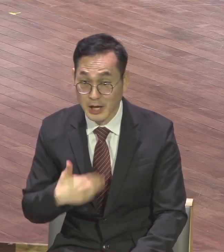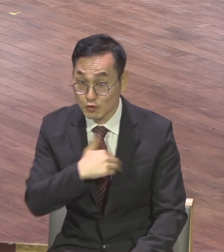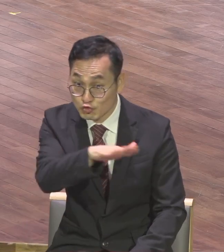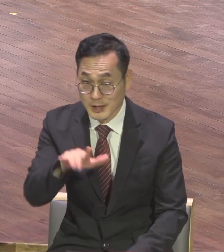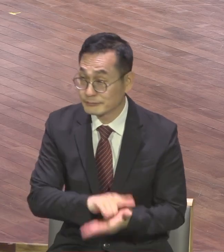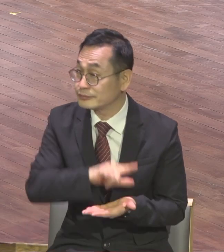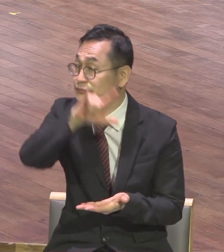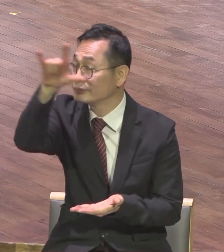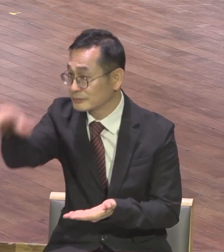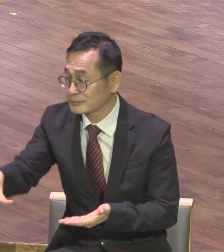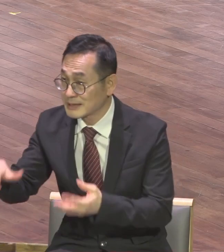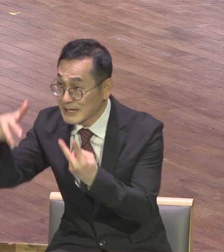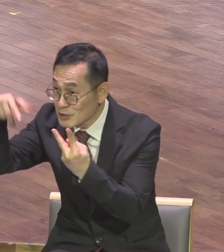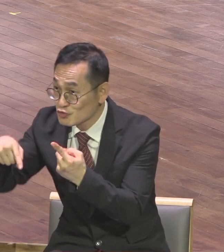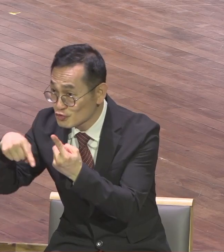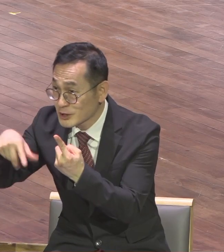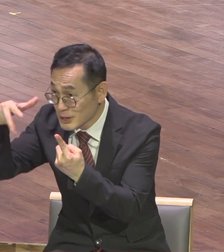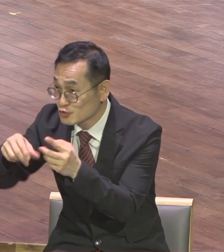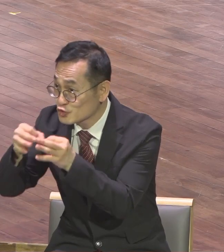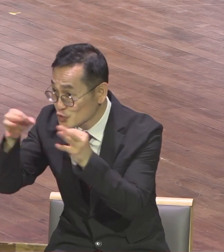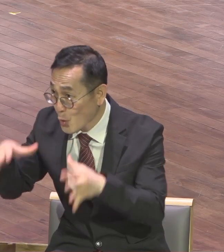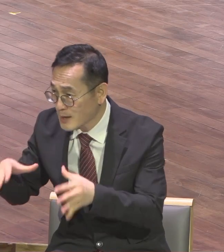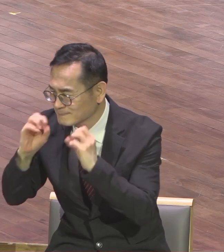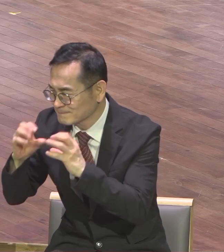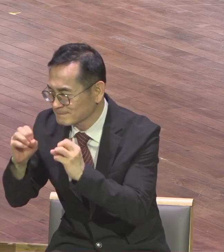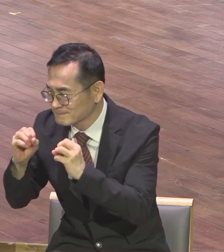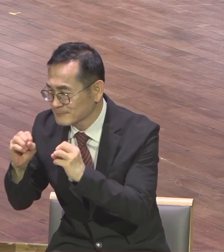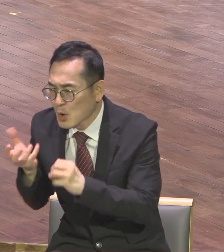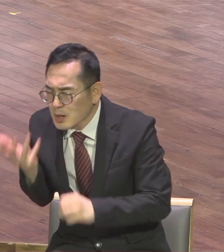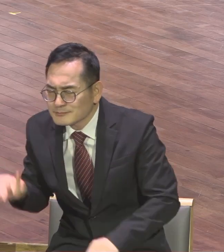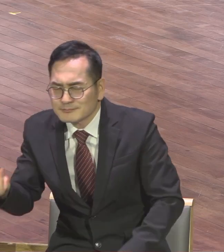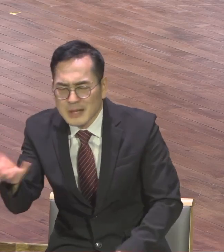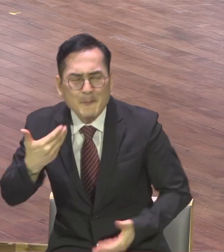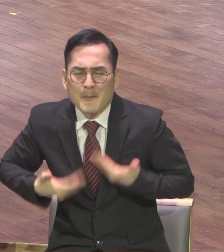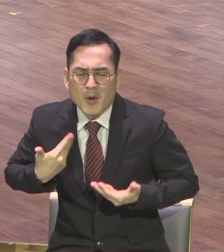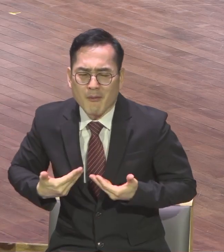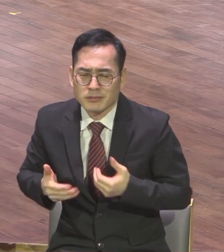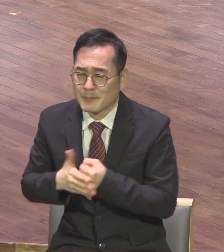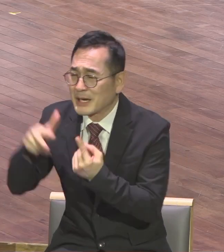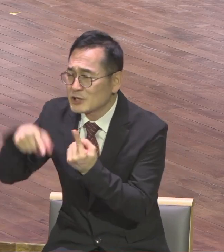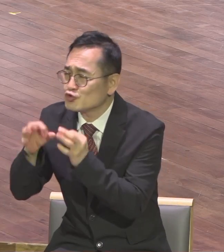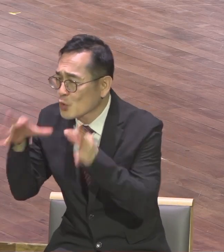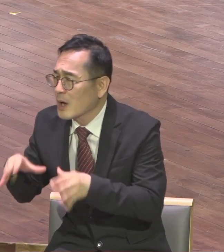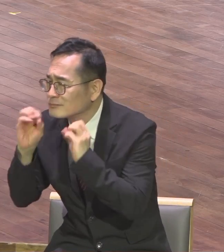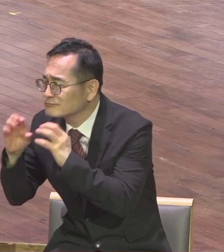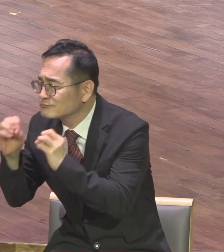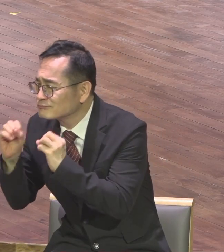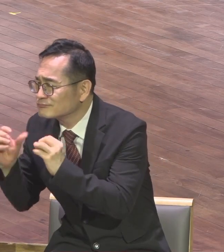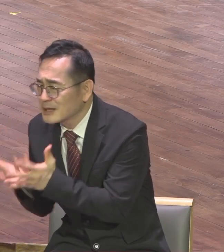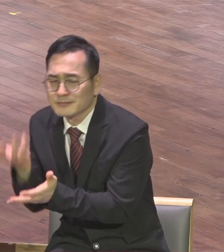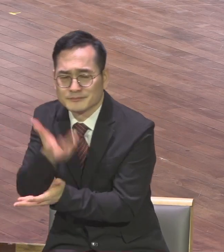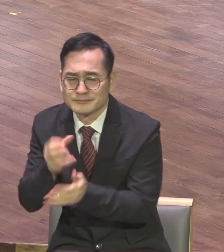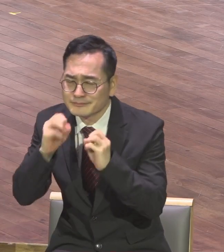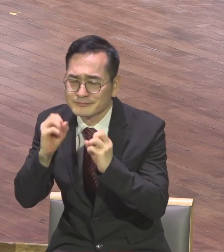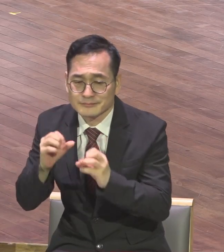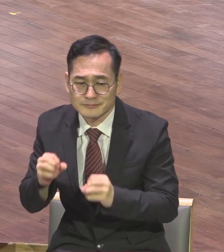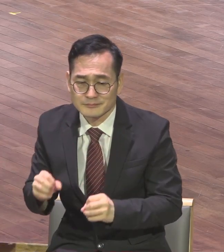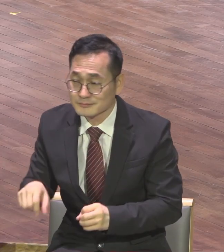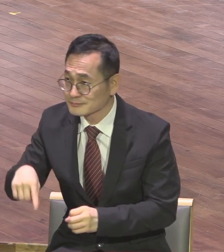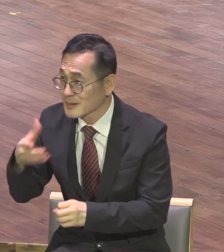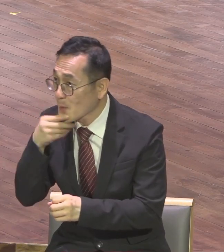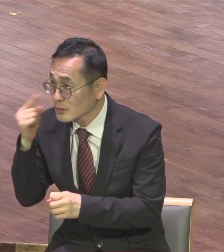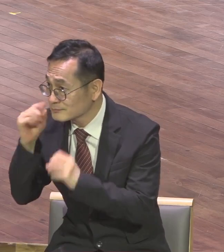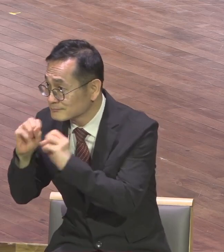직위를 세우고 한 주 사이에 경고를 해놓고 와야 된단 말이에요. 지금은 뭐 그래도 SNS에 있으니까 뭐